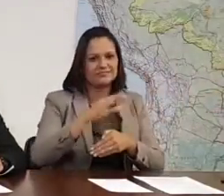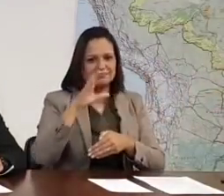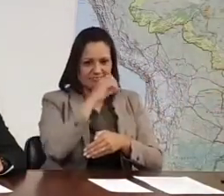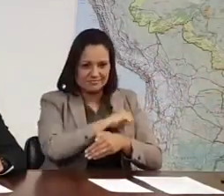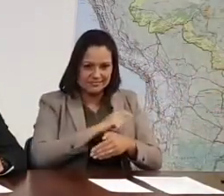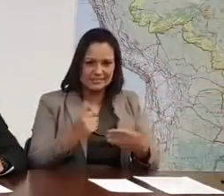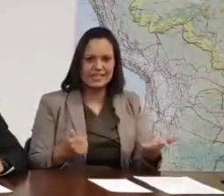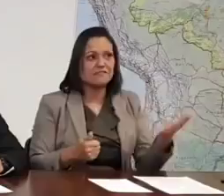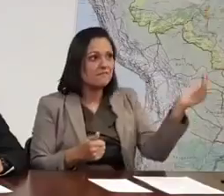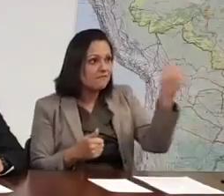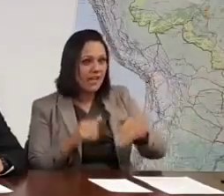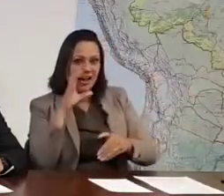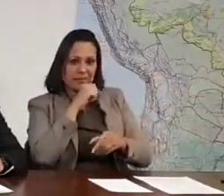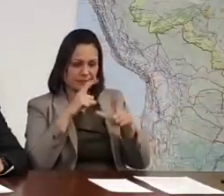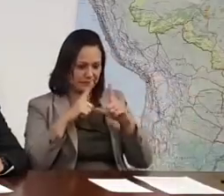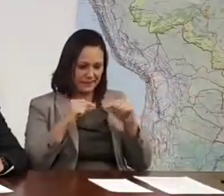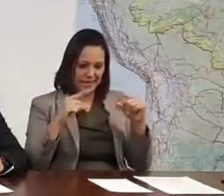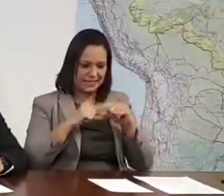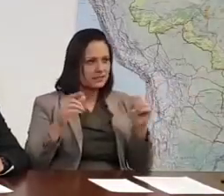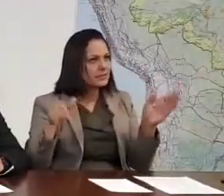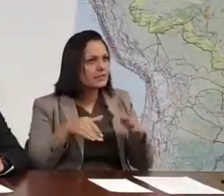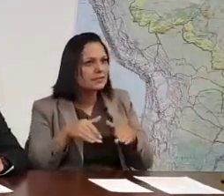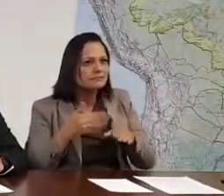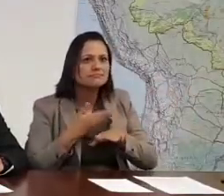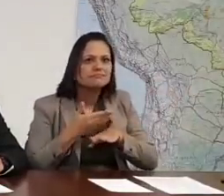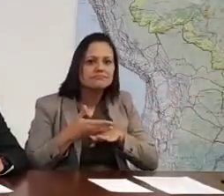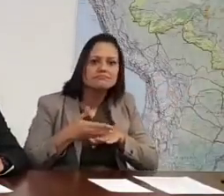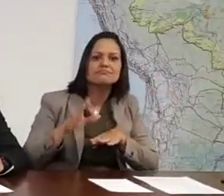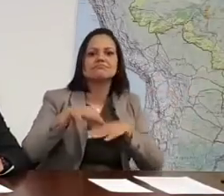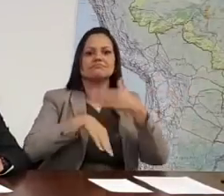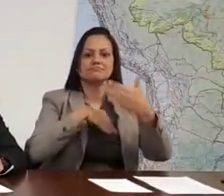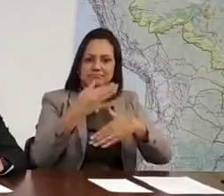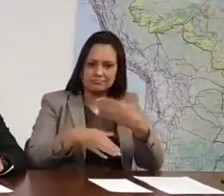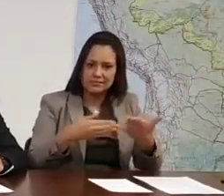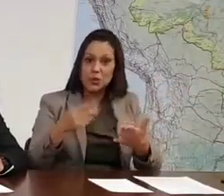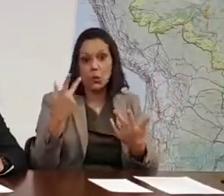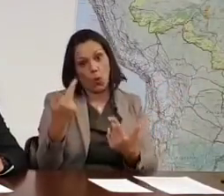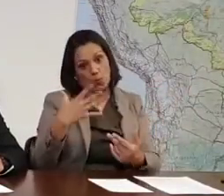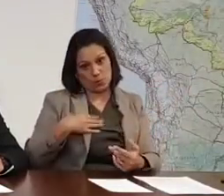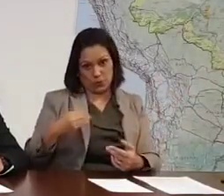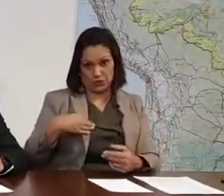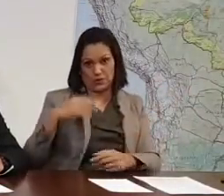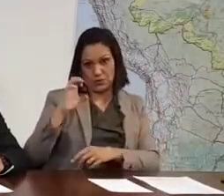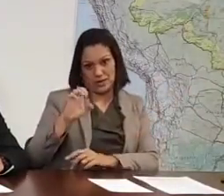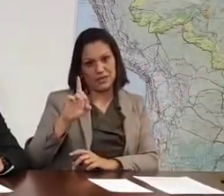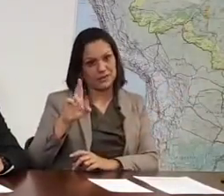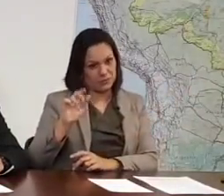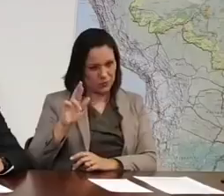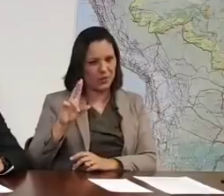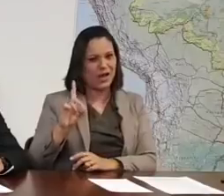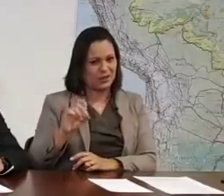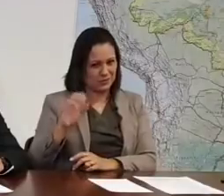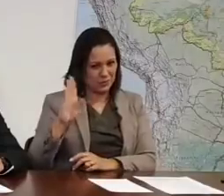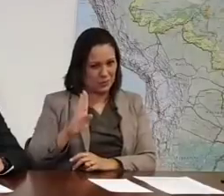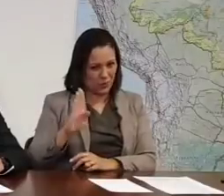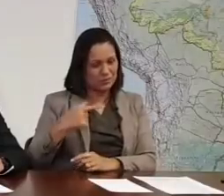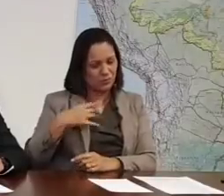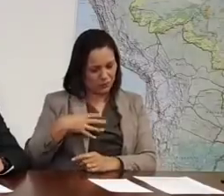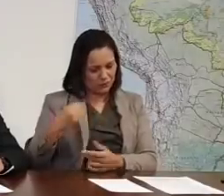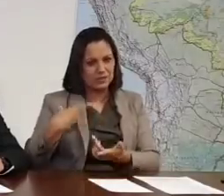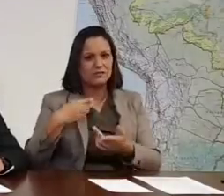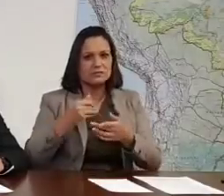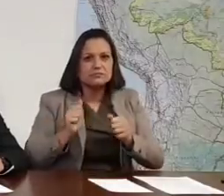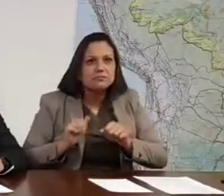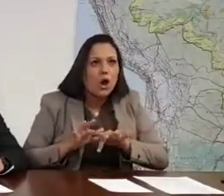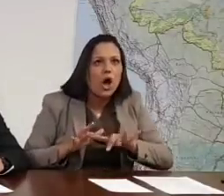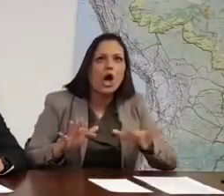uma passagem aqui em Brasília e depois, né, de algum tempo, como meu filho Eduardo Bolsonaro fez no passado, ele vai aqui se espalhar